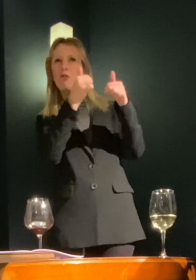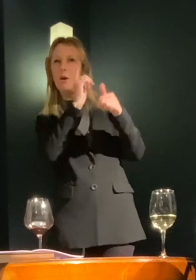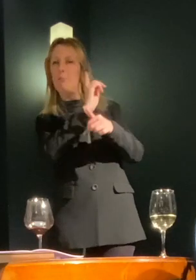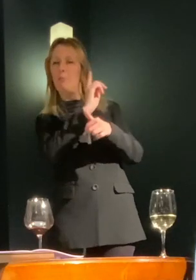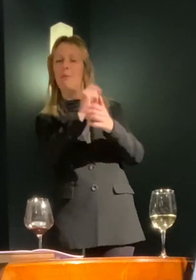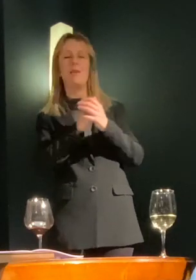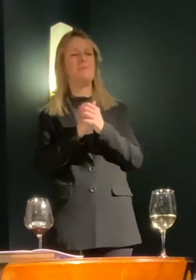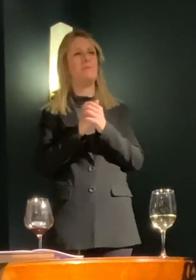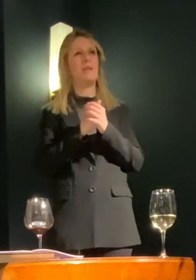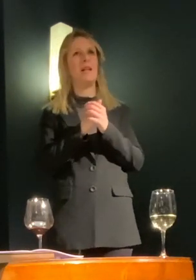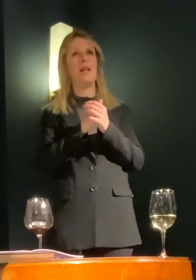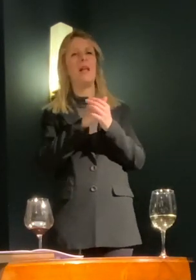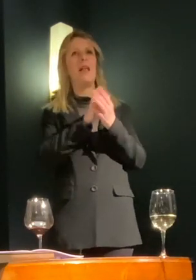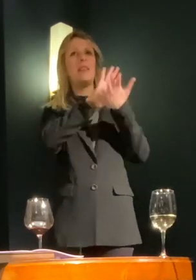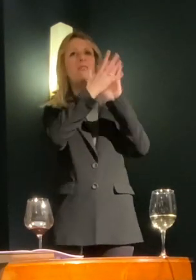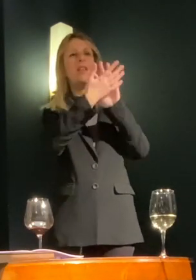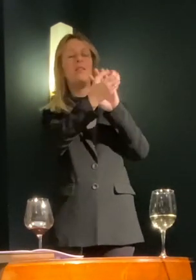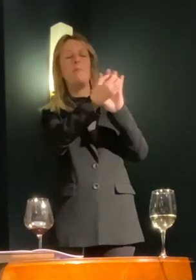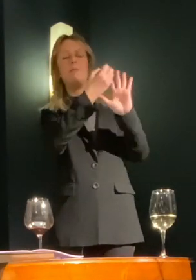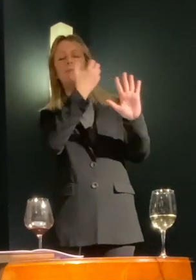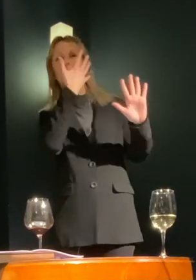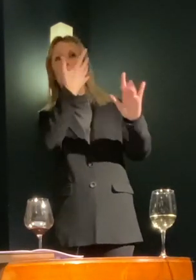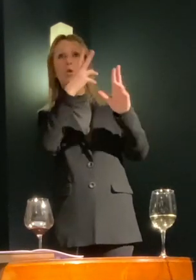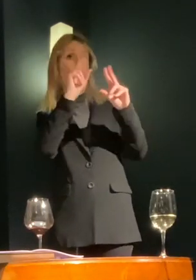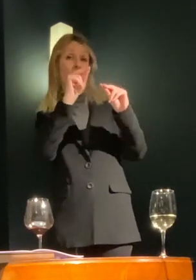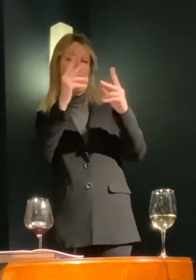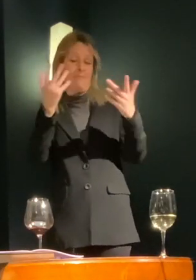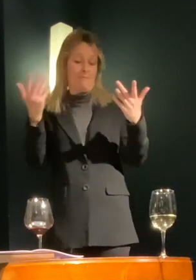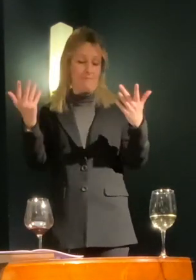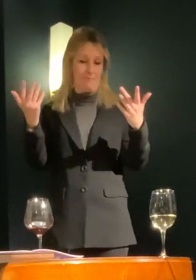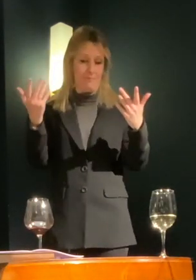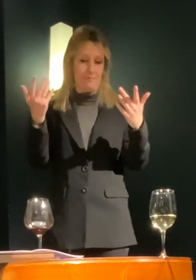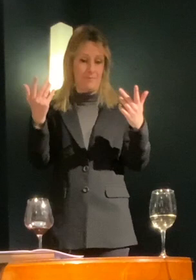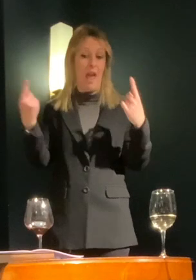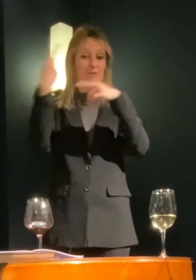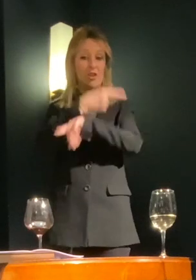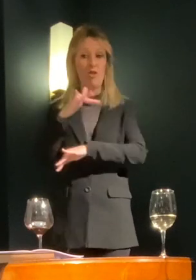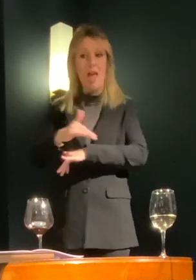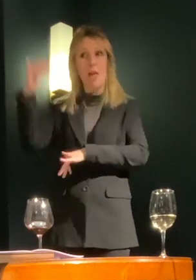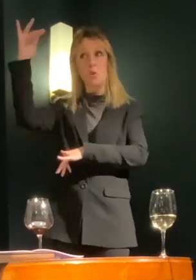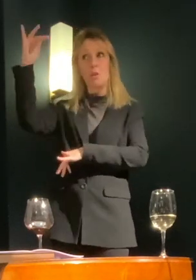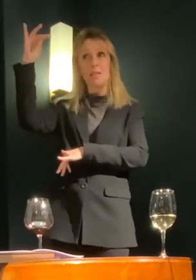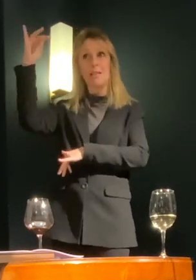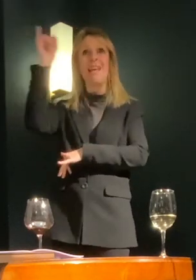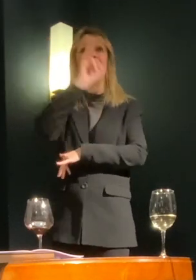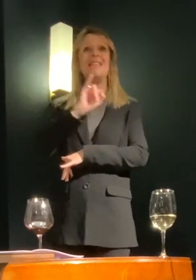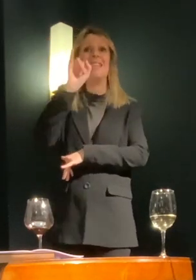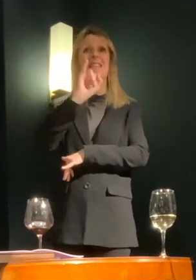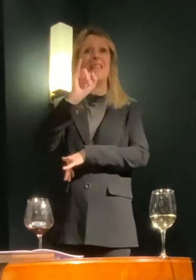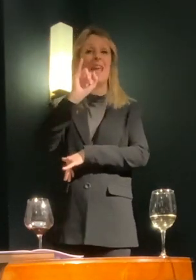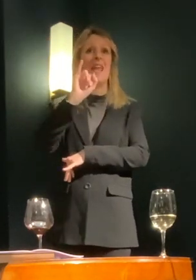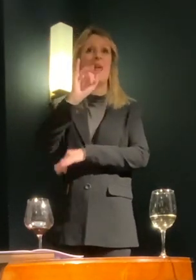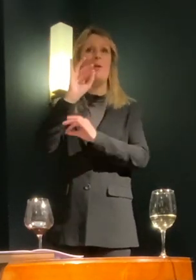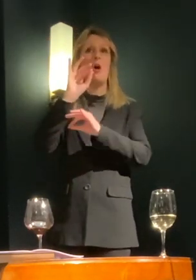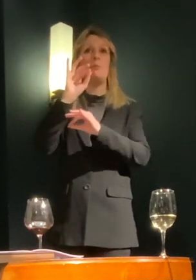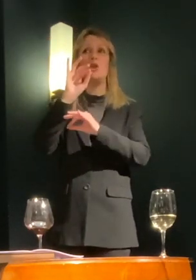luce completamente nuova. E per gli adulti Irene è sempre una delle figure più belle, sempre